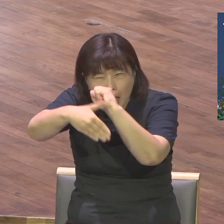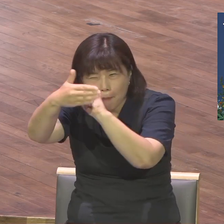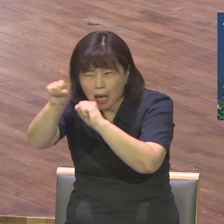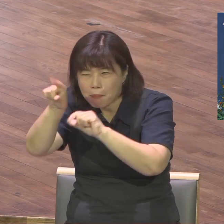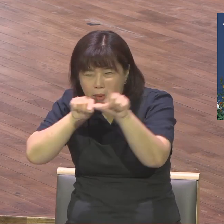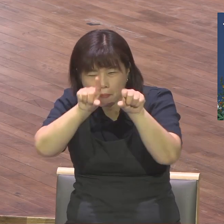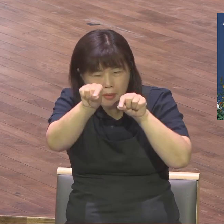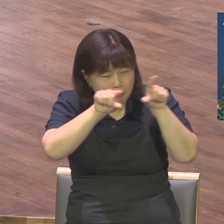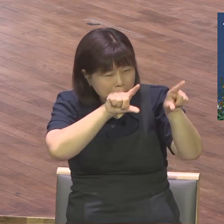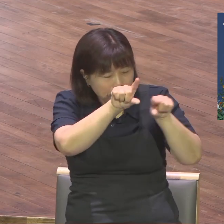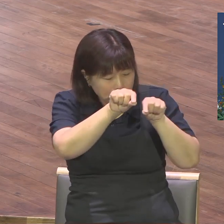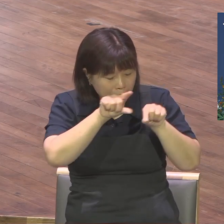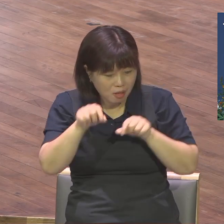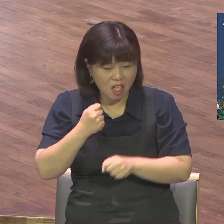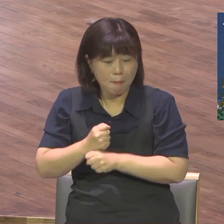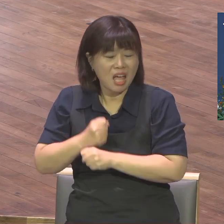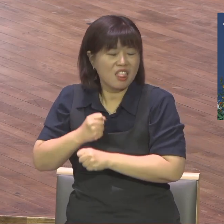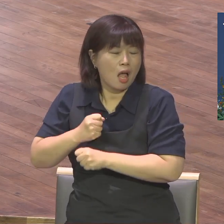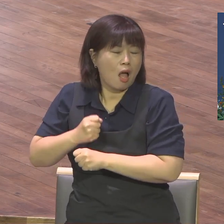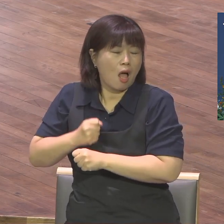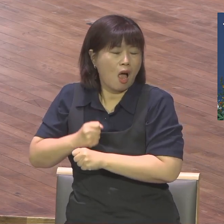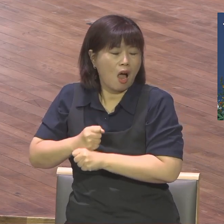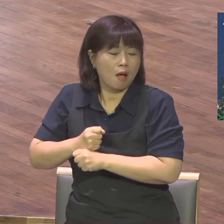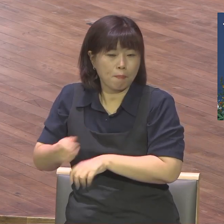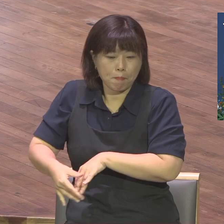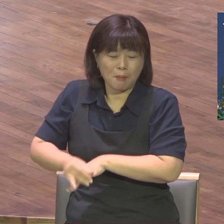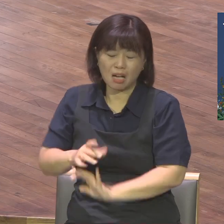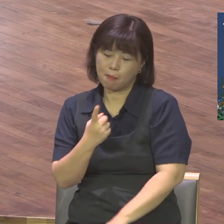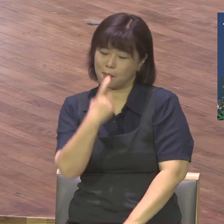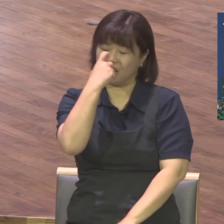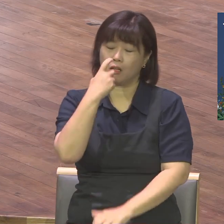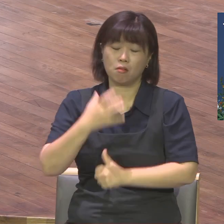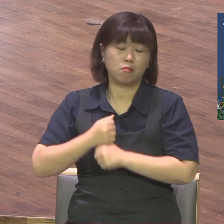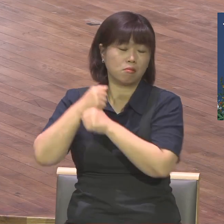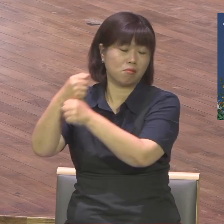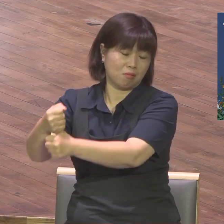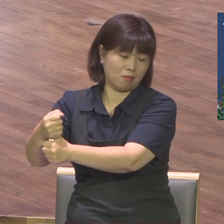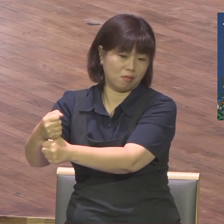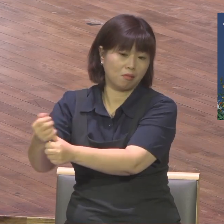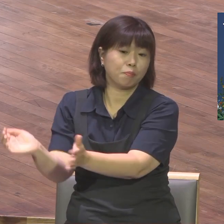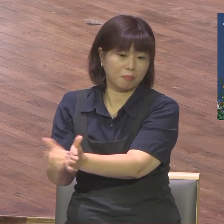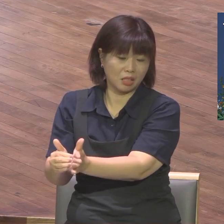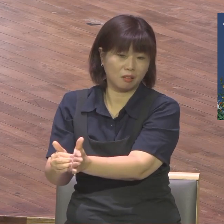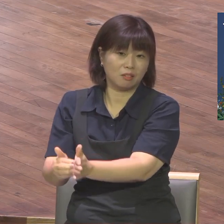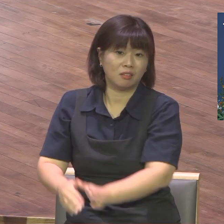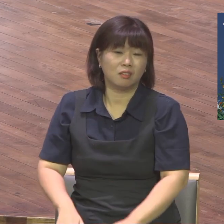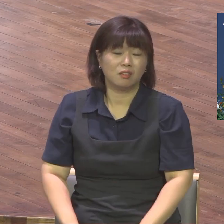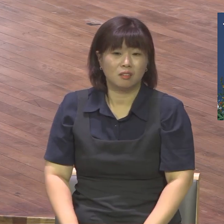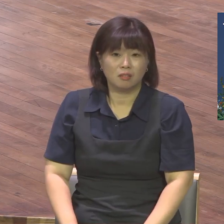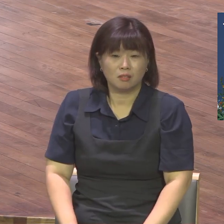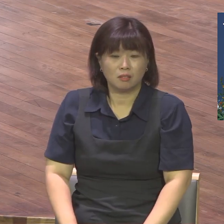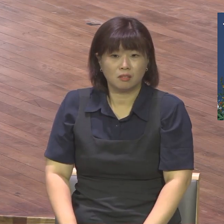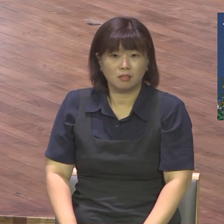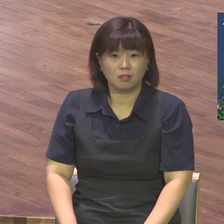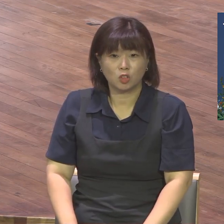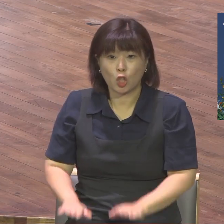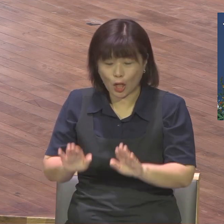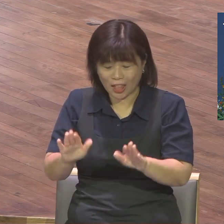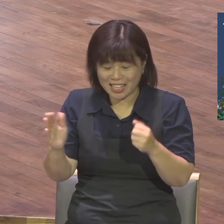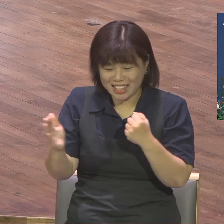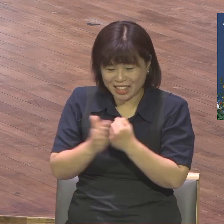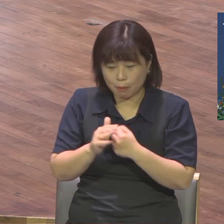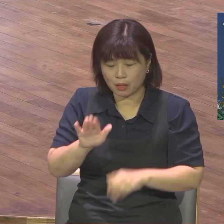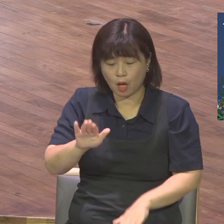그래서 요즘 애들이 10대 아들은 공포 질려가지고 지가 언제 피해자 될지 모르니까